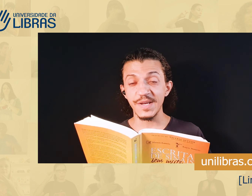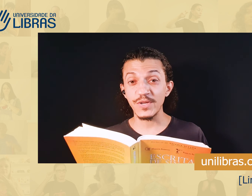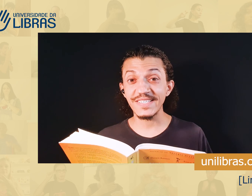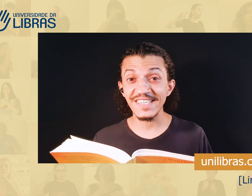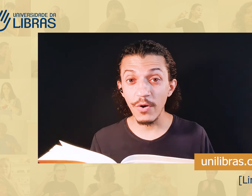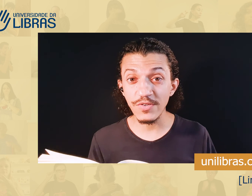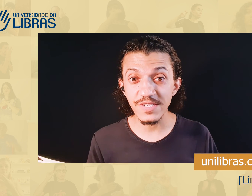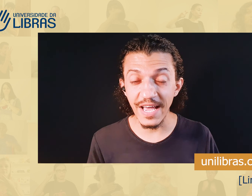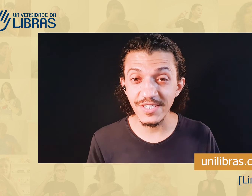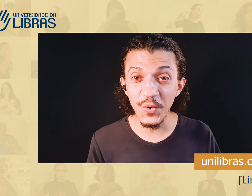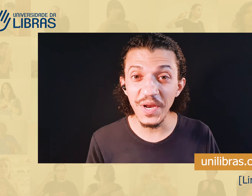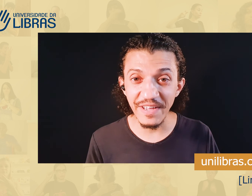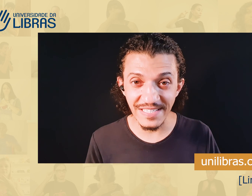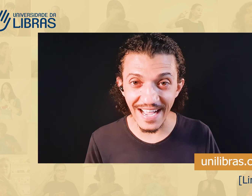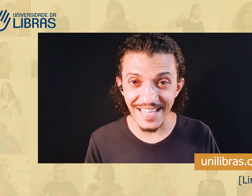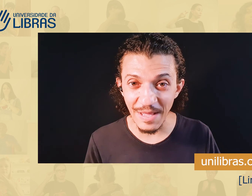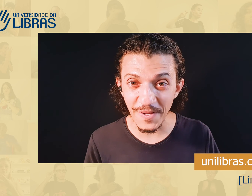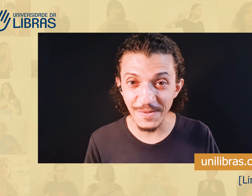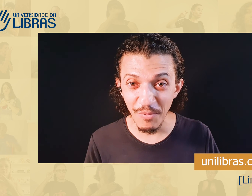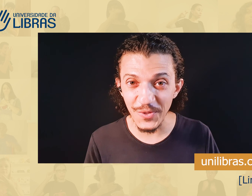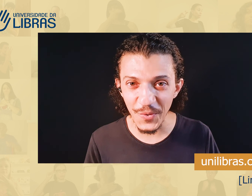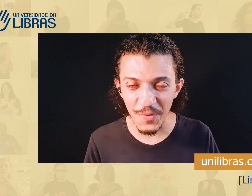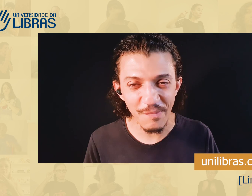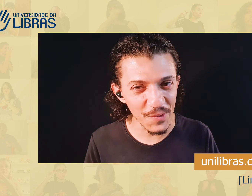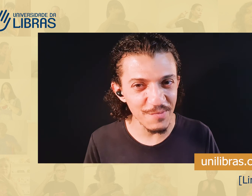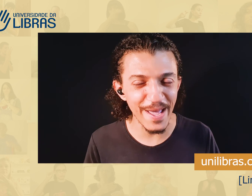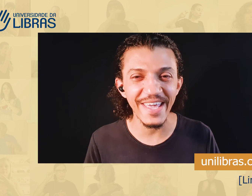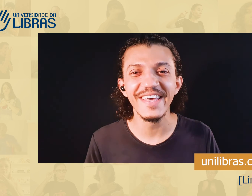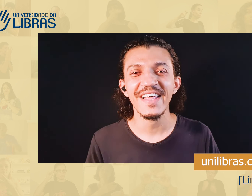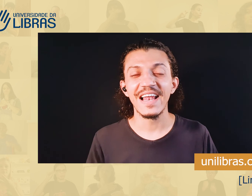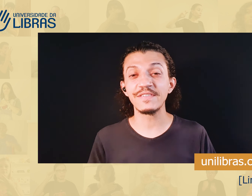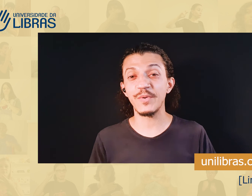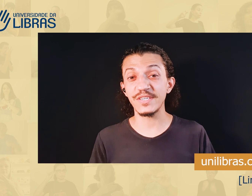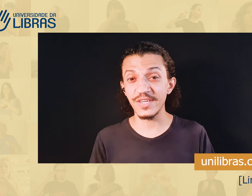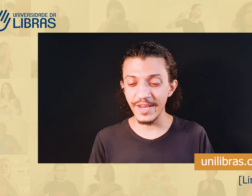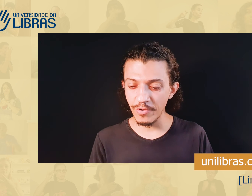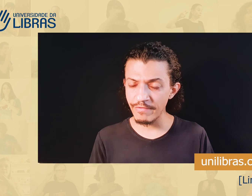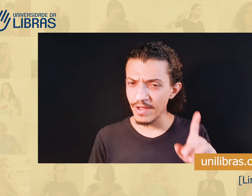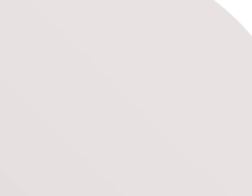pode acessar o nosso site universidadedalibras.com.br. Lá você pode adquirir o livro.